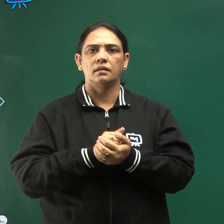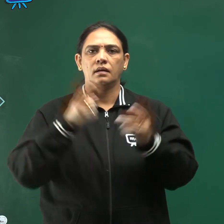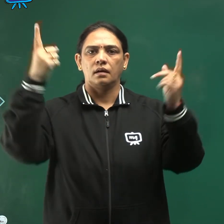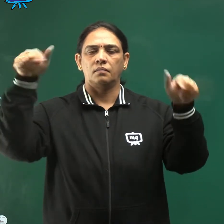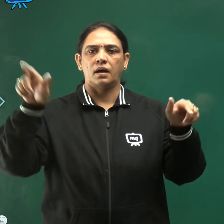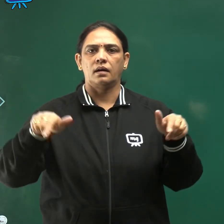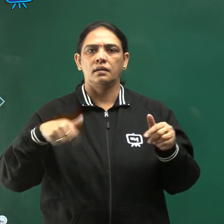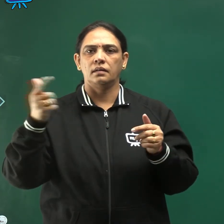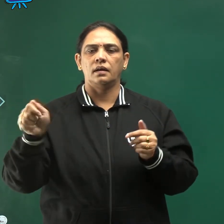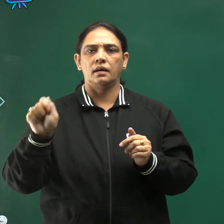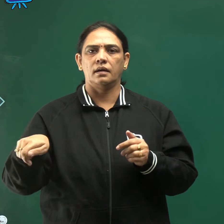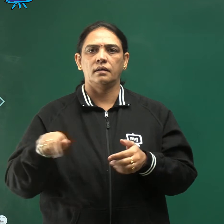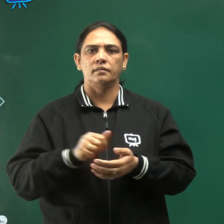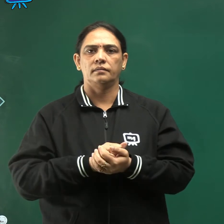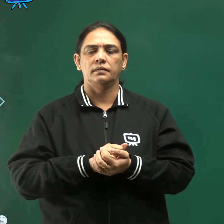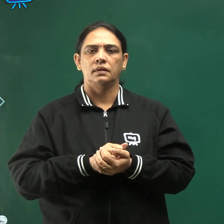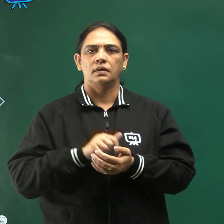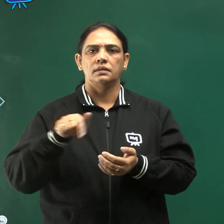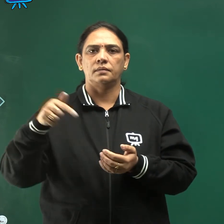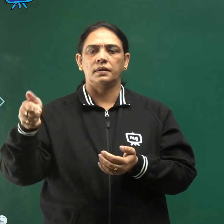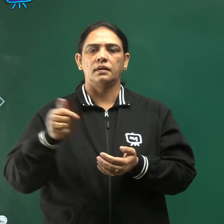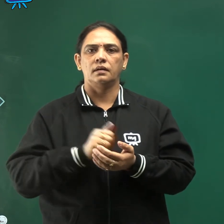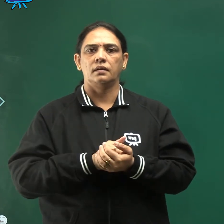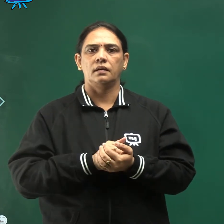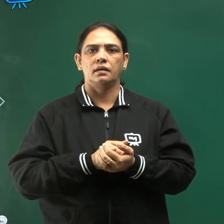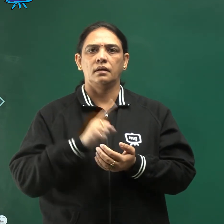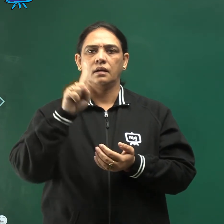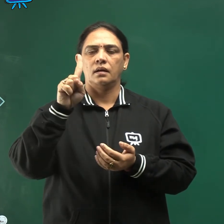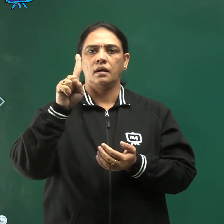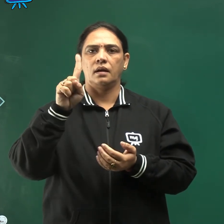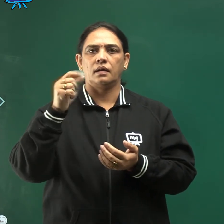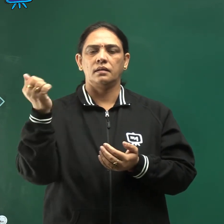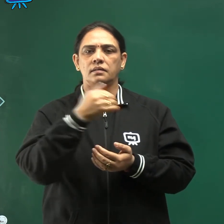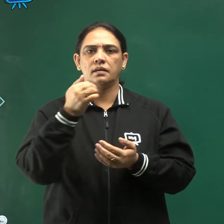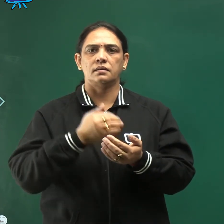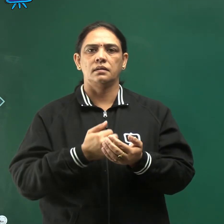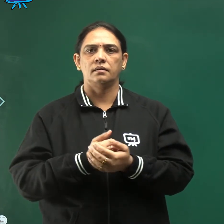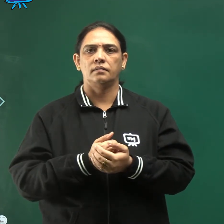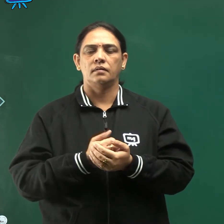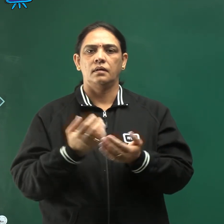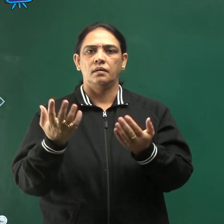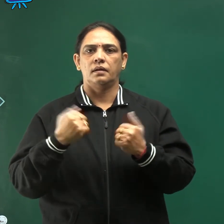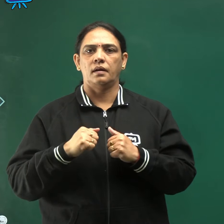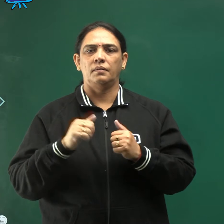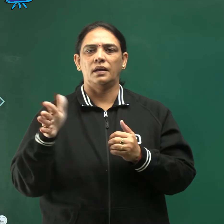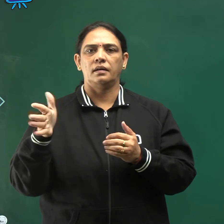भाग देते हैं जब तक एक शेष नहीं